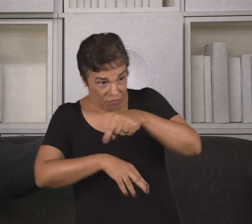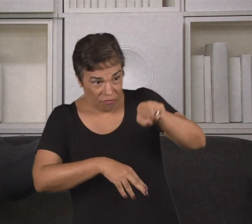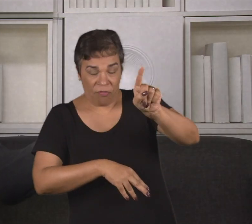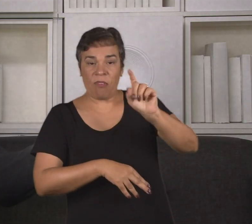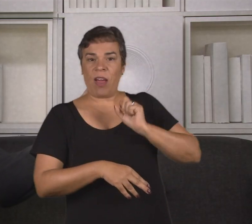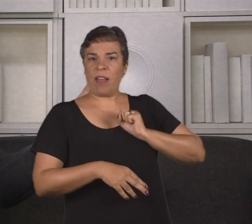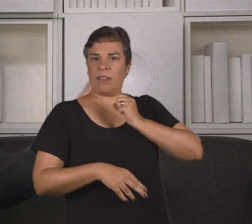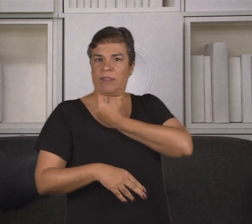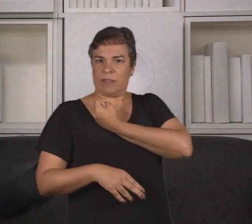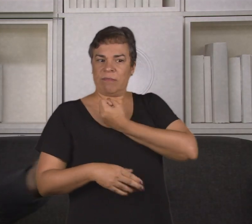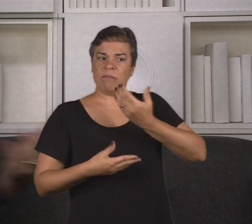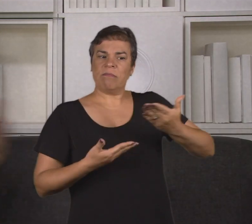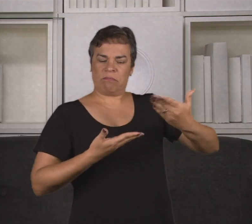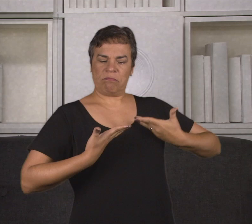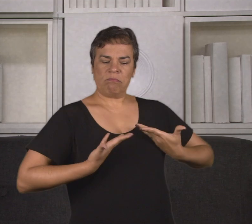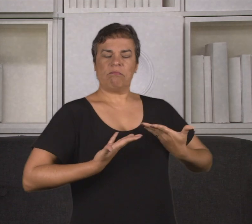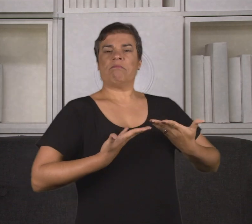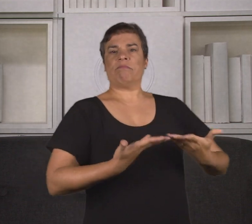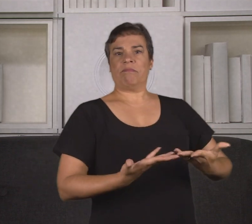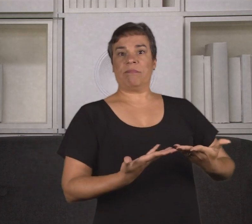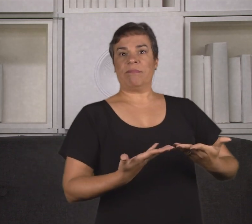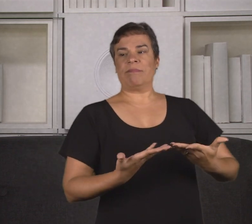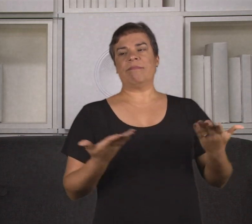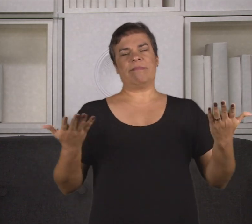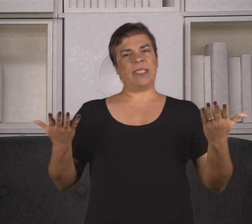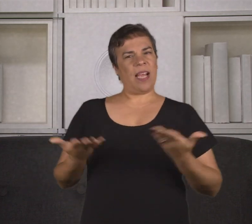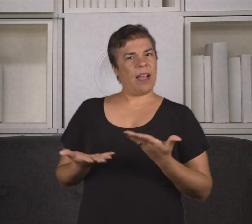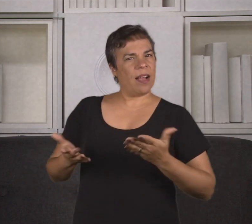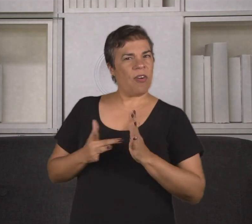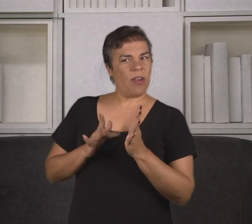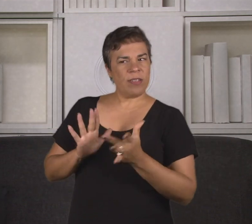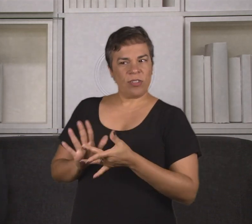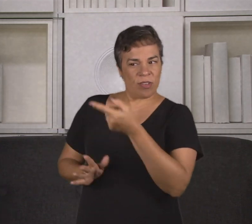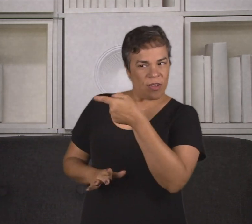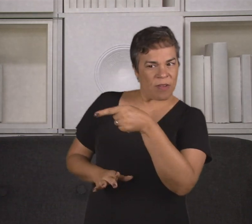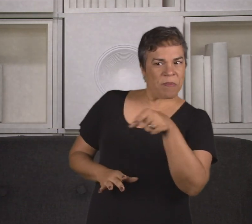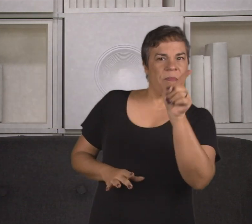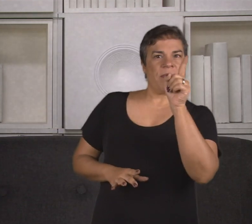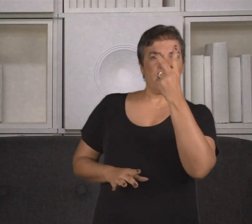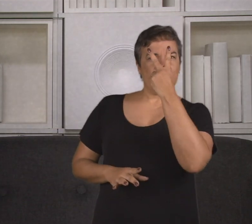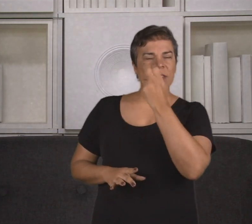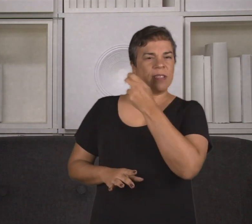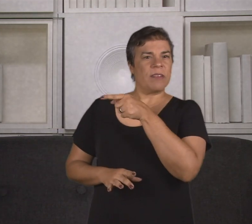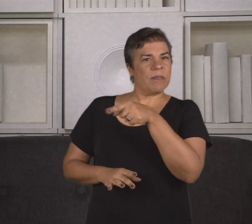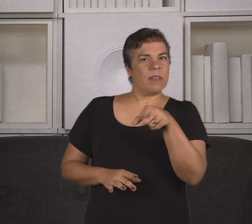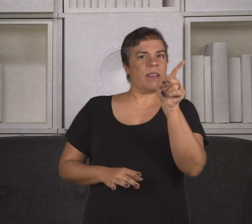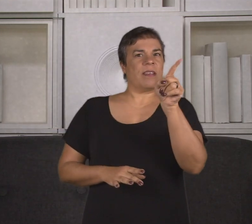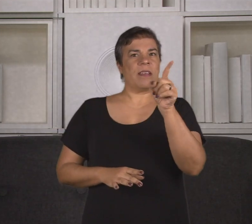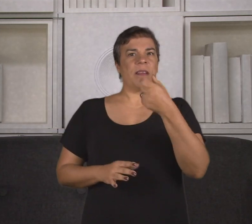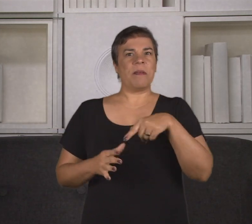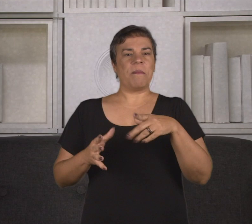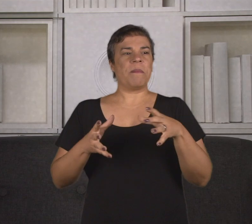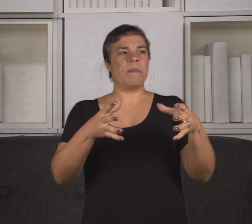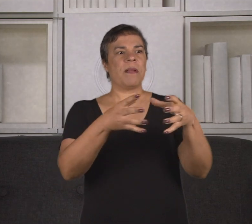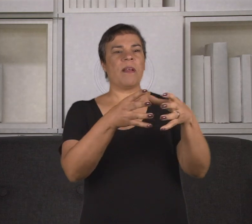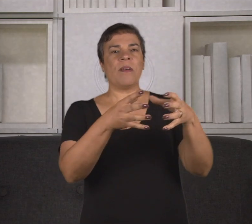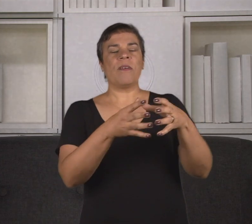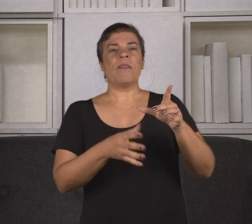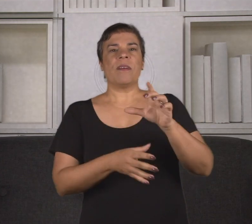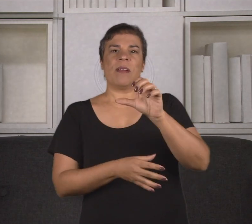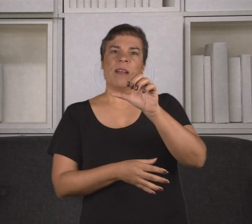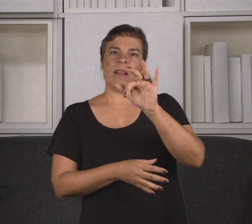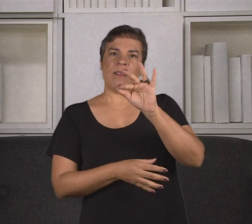aos sacerdotes no templo, agora Jesus envia o cego de nascença aos sacerdotes. Jesus está dizendo, olha